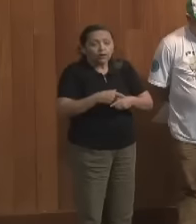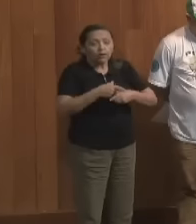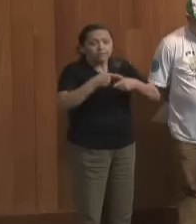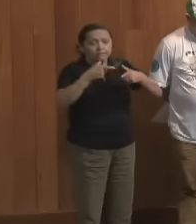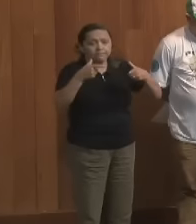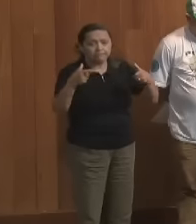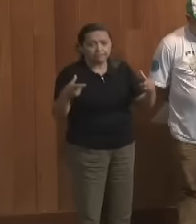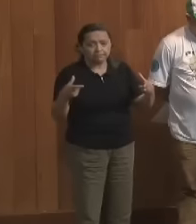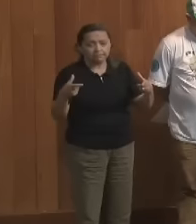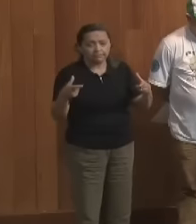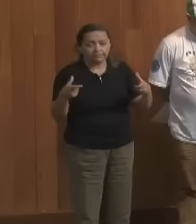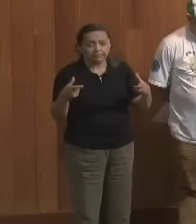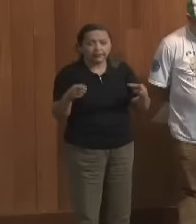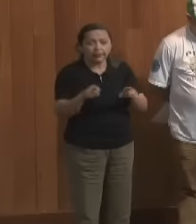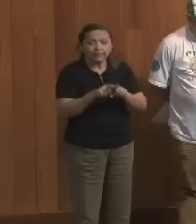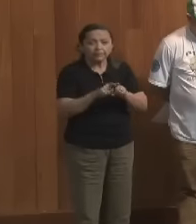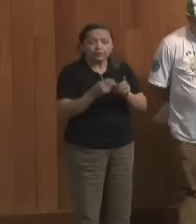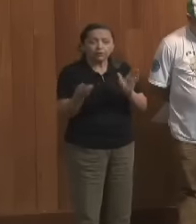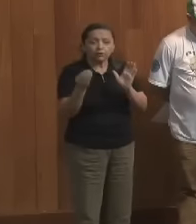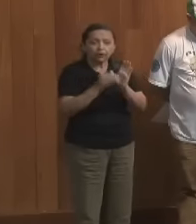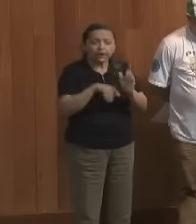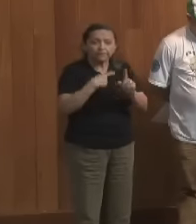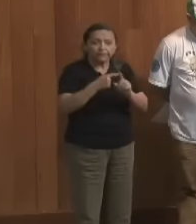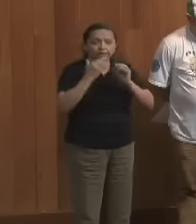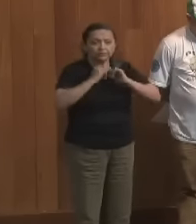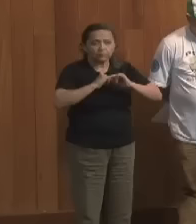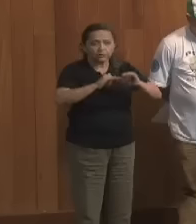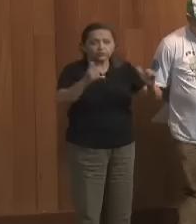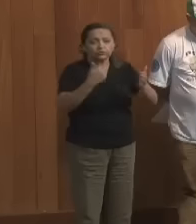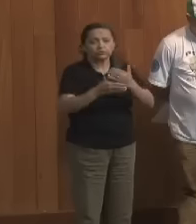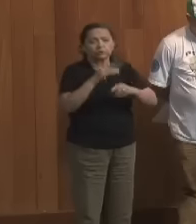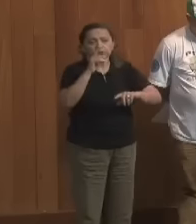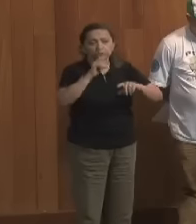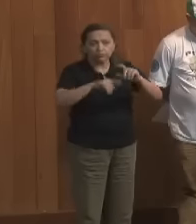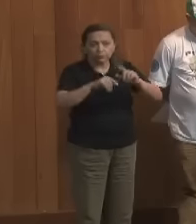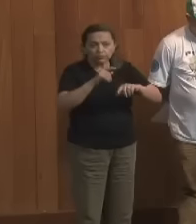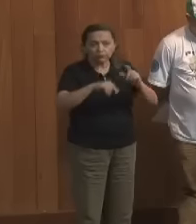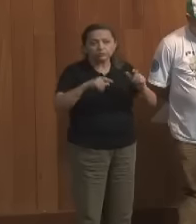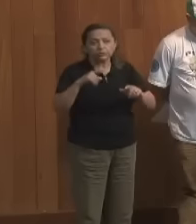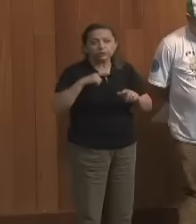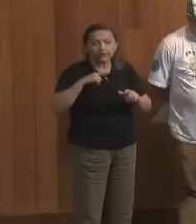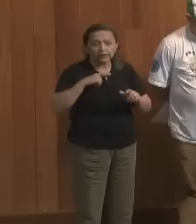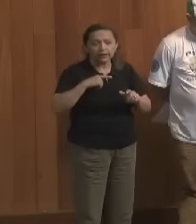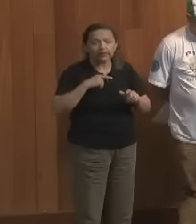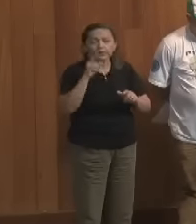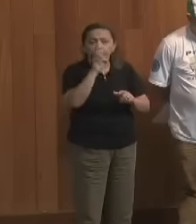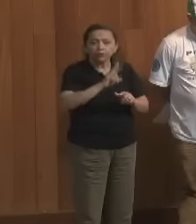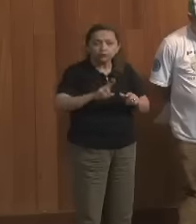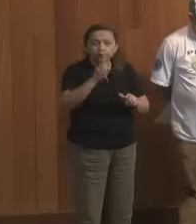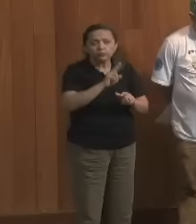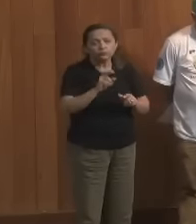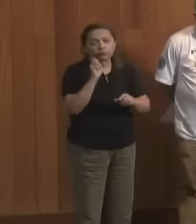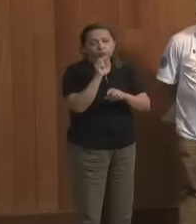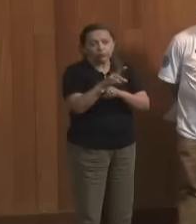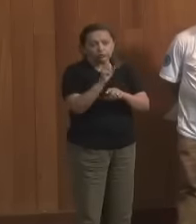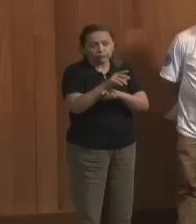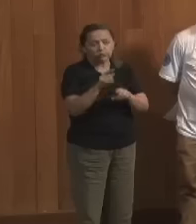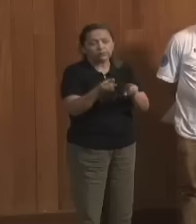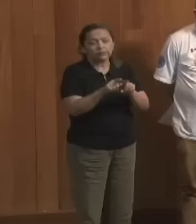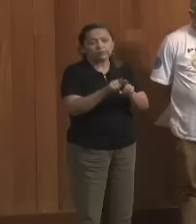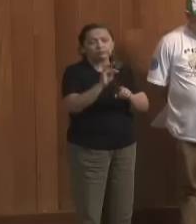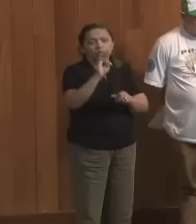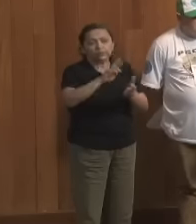e dar informações sobre esses produtos que utilizam agrotóxicos e